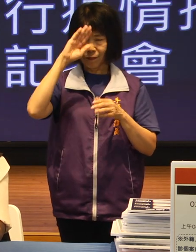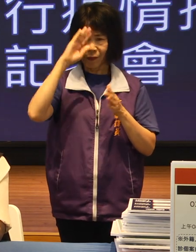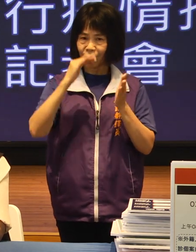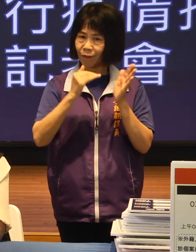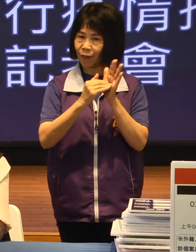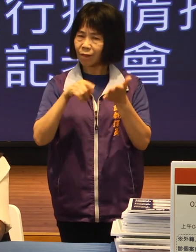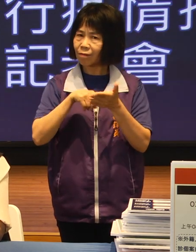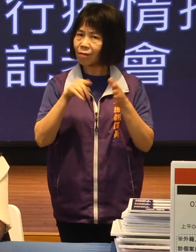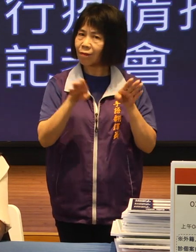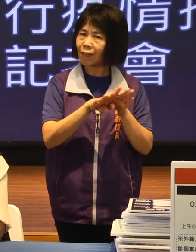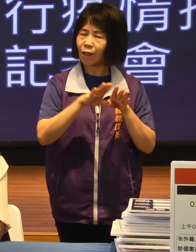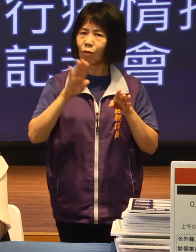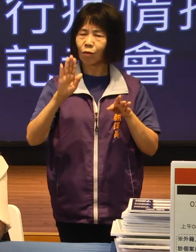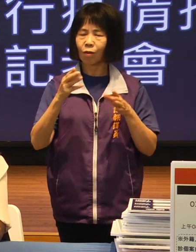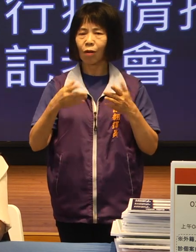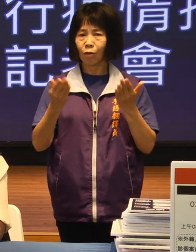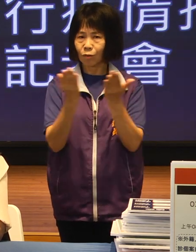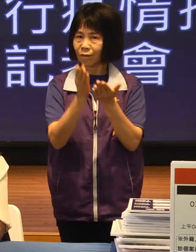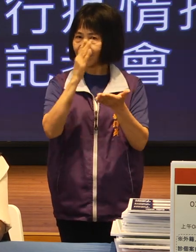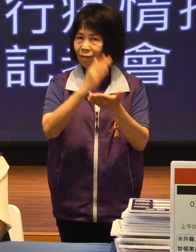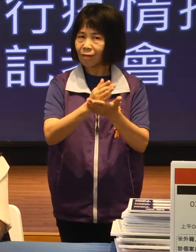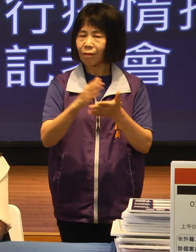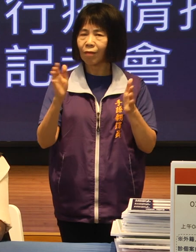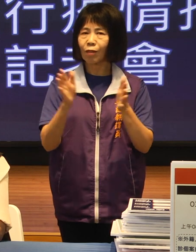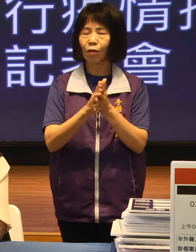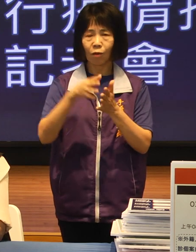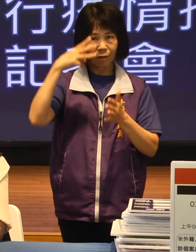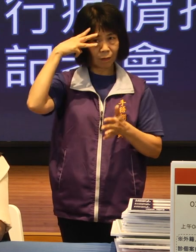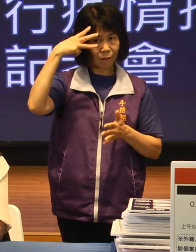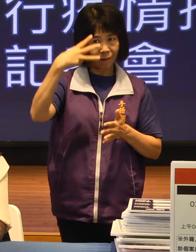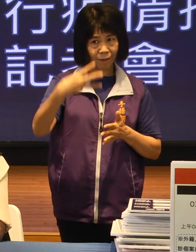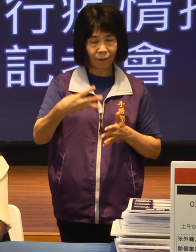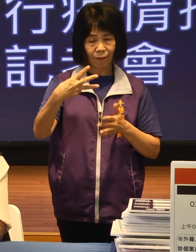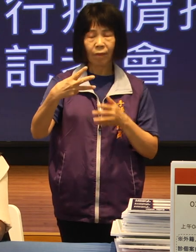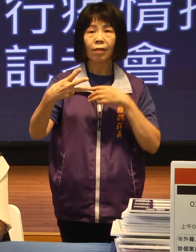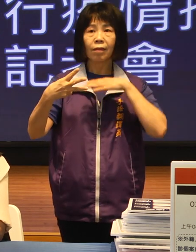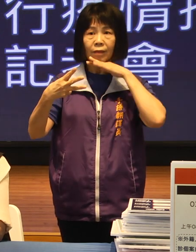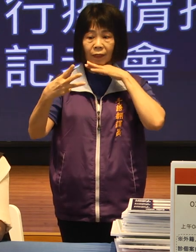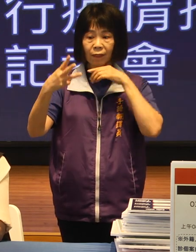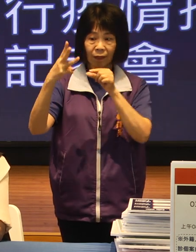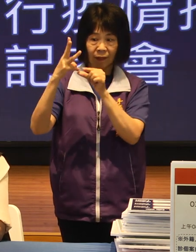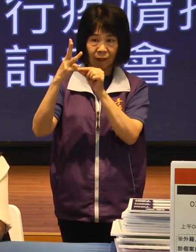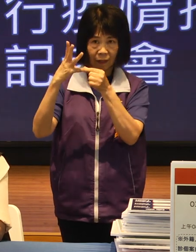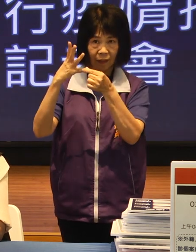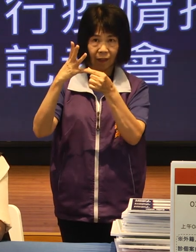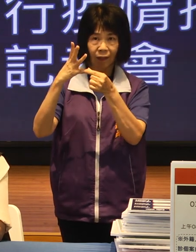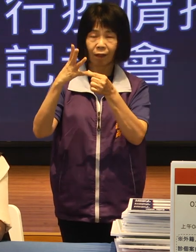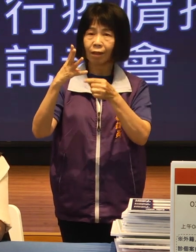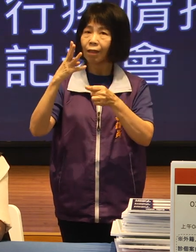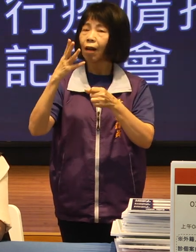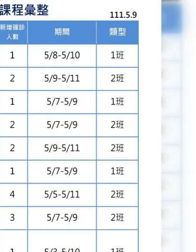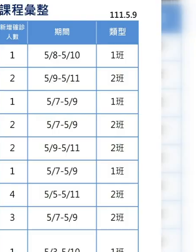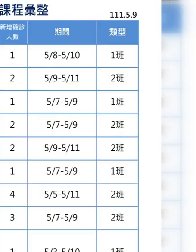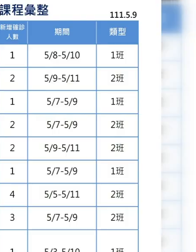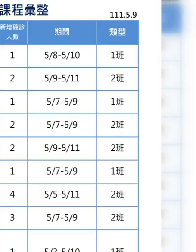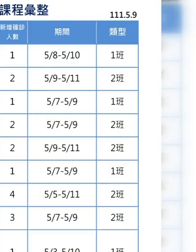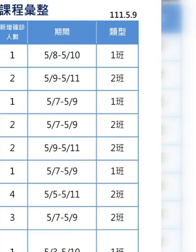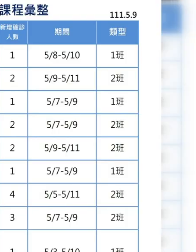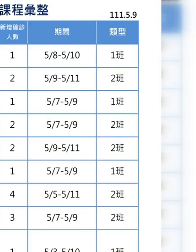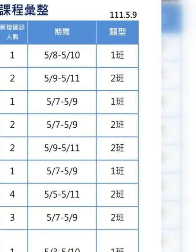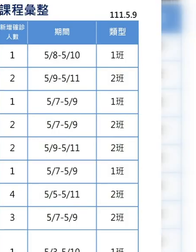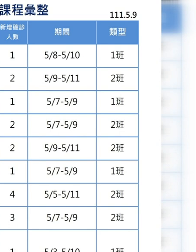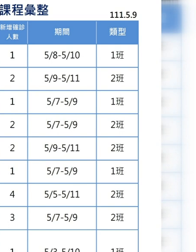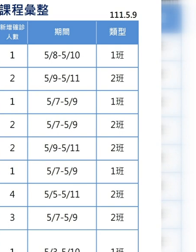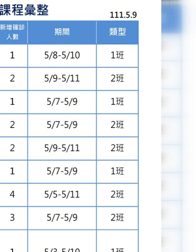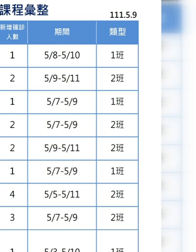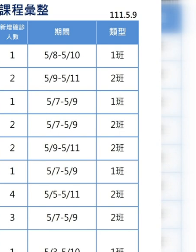假，或者是暂停实体课程，总共只有3天，所以我们第4天是准备要返回学校的。那